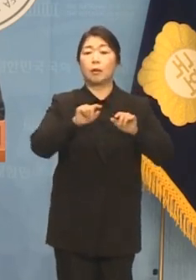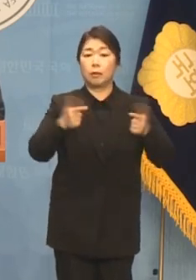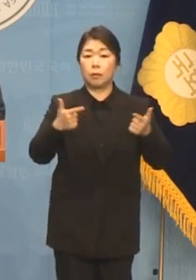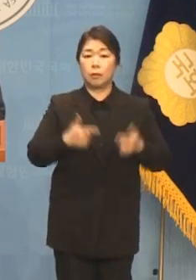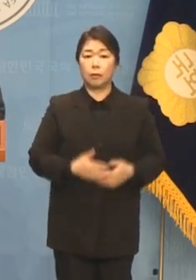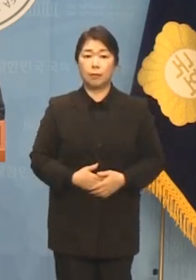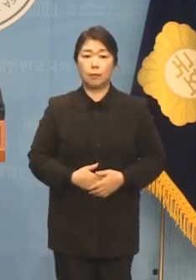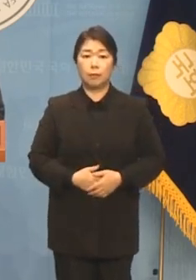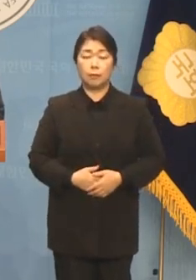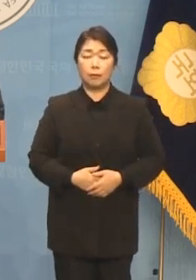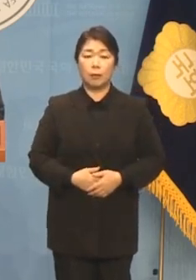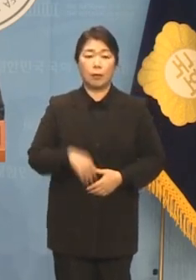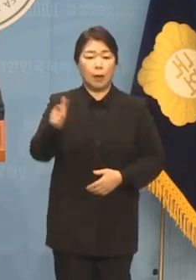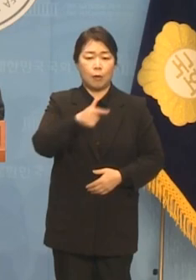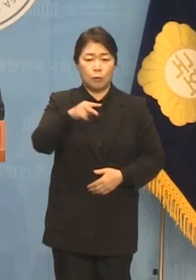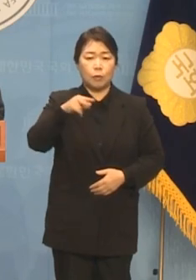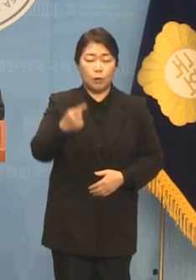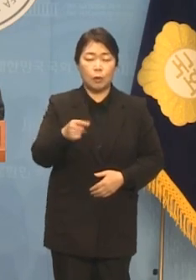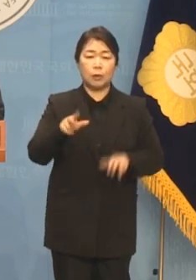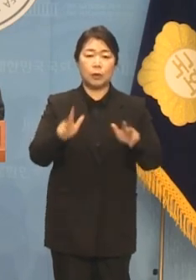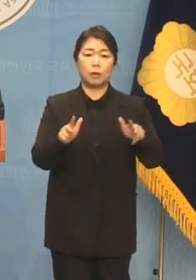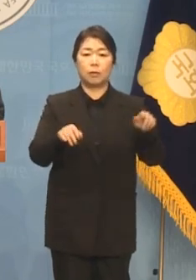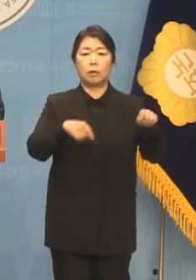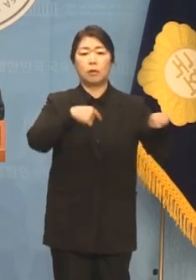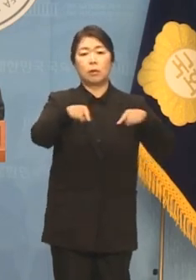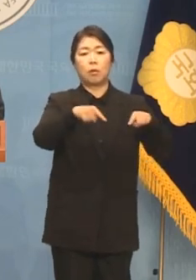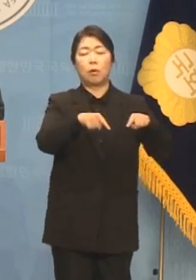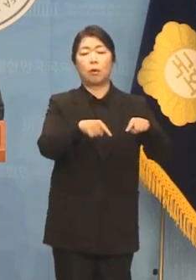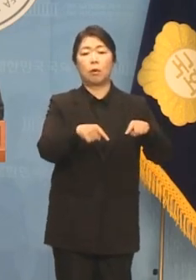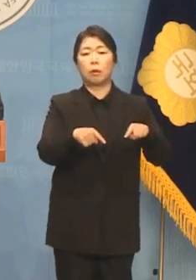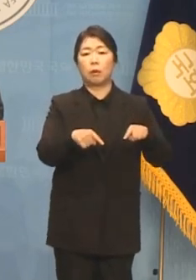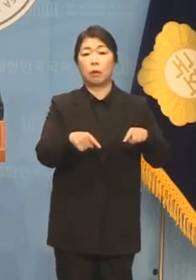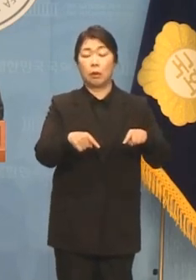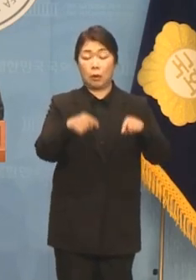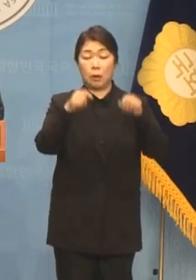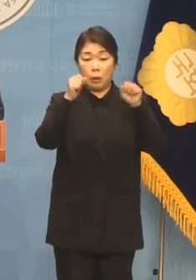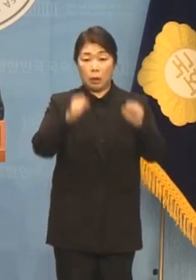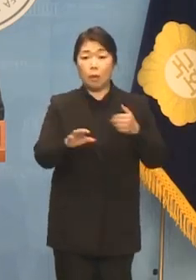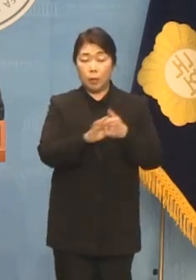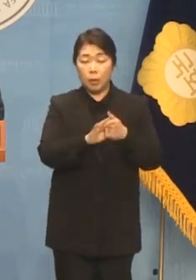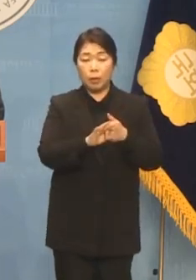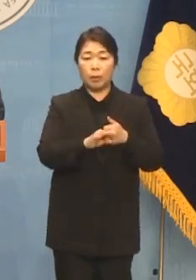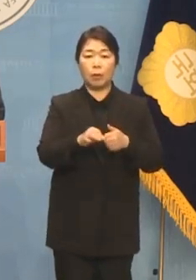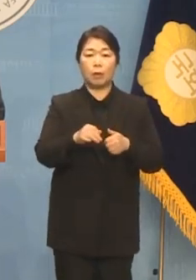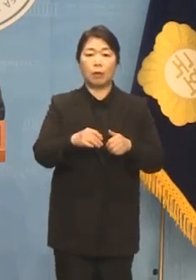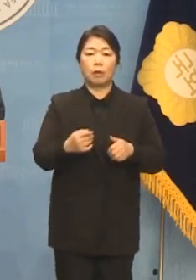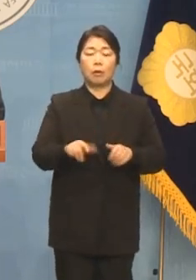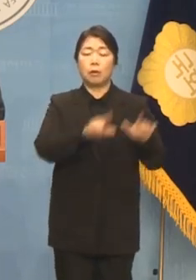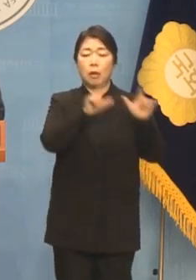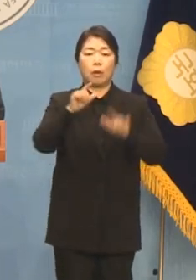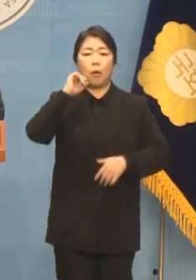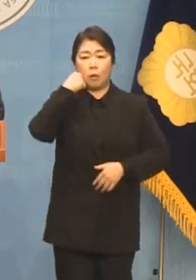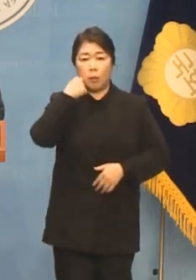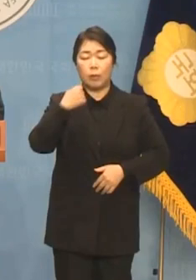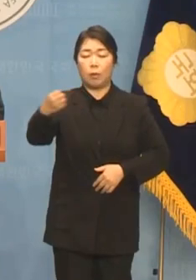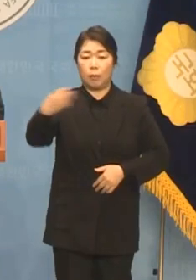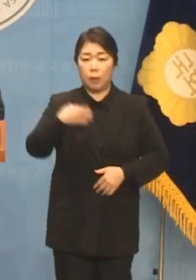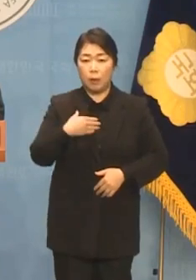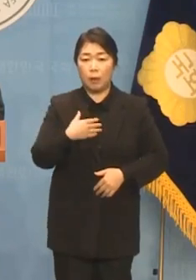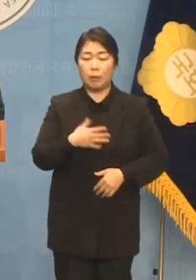넘어서 단 하루도이 정권 하에서는 숨쉬기조차 어렵다는 것이 우리 국민들의